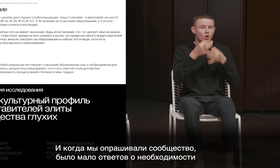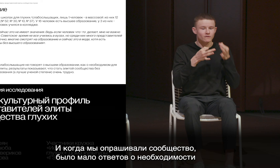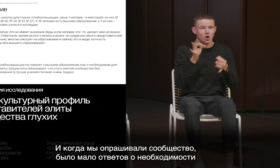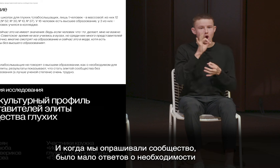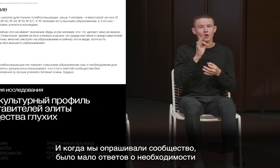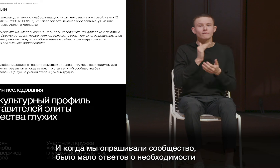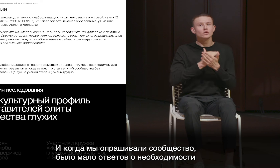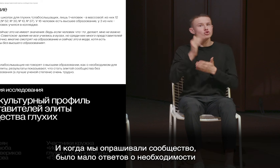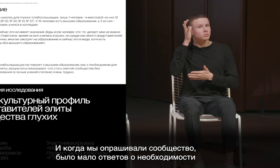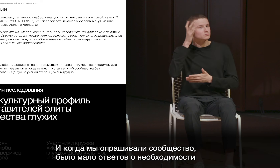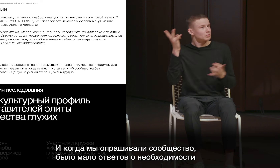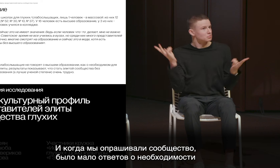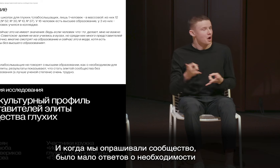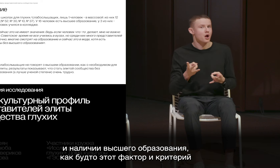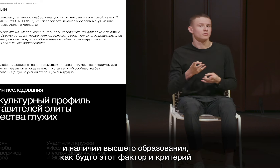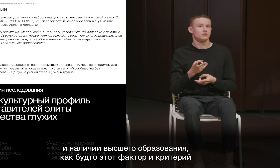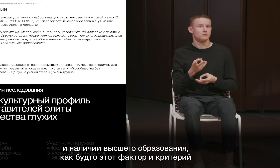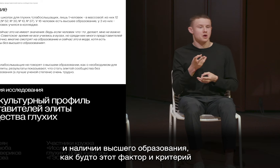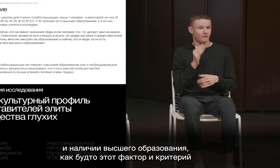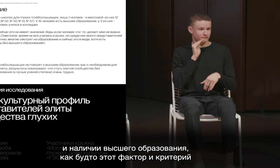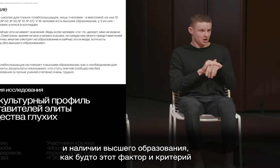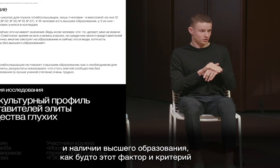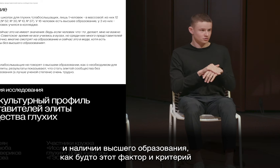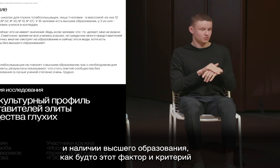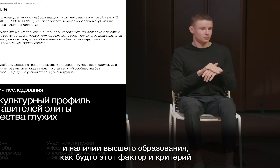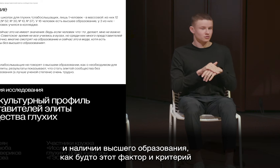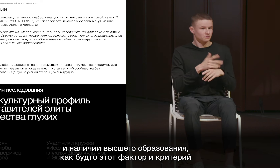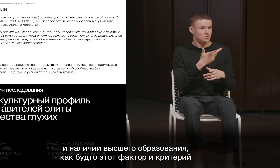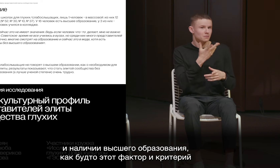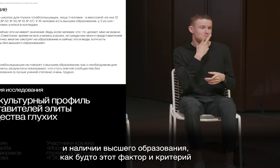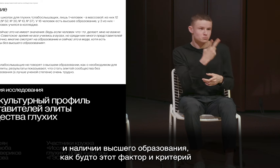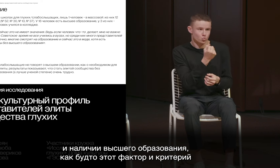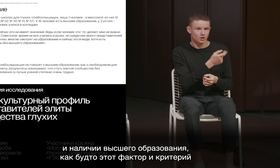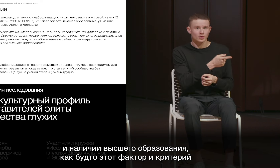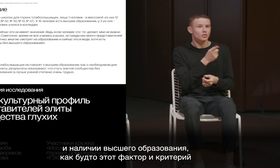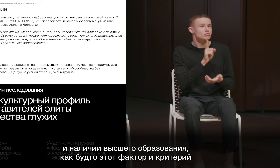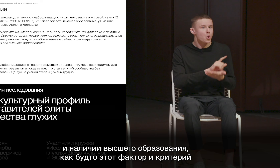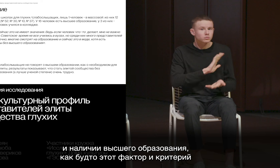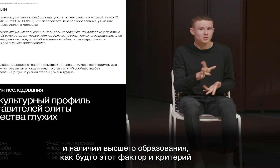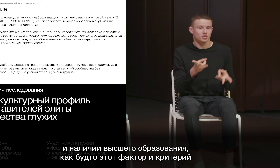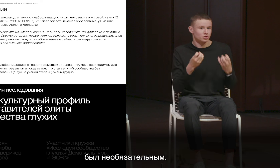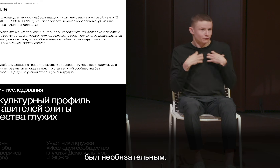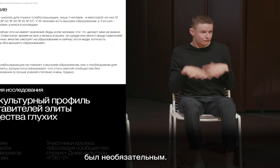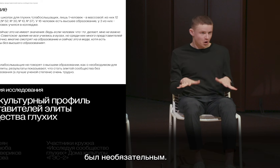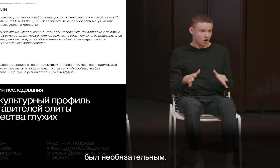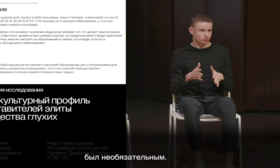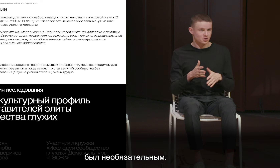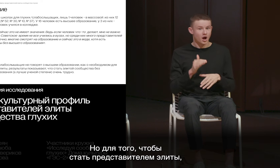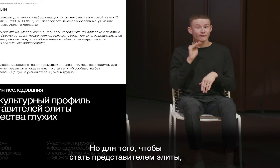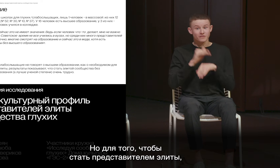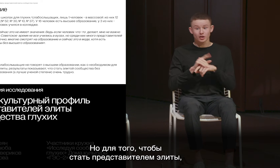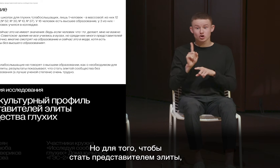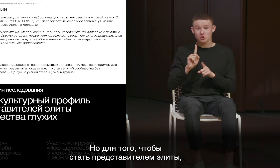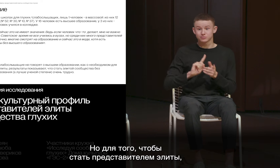то было очень мало ответов о необходимости и наличии высшего образования. Как будто бы этот фактор и критерий был